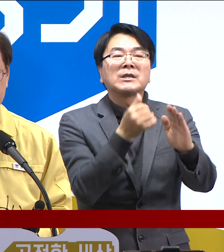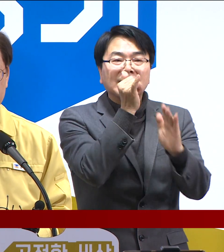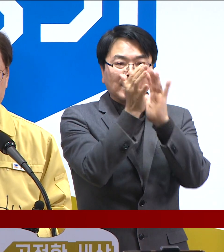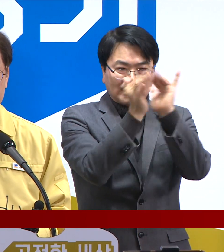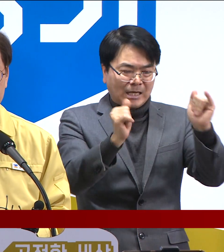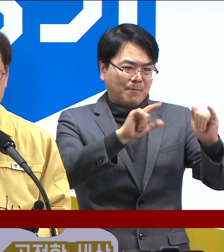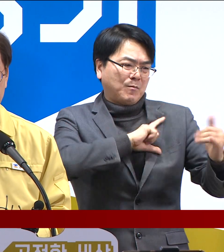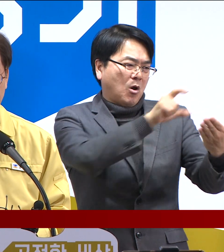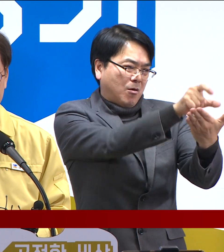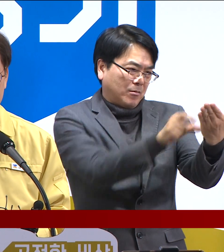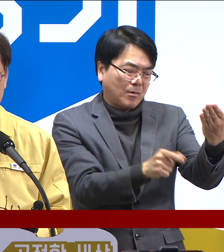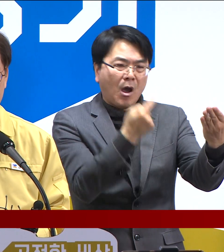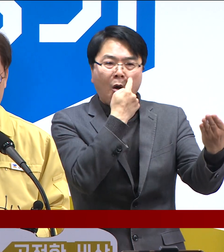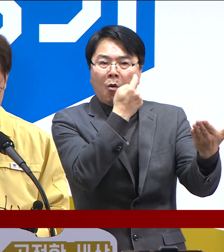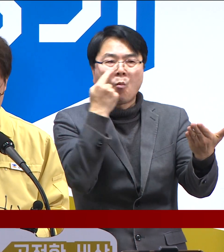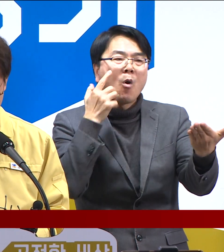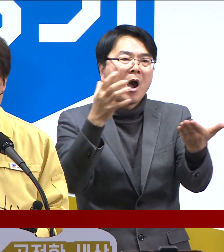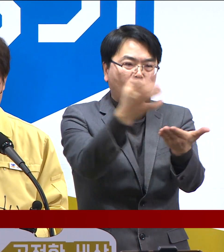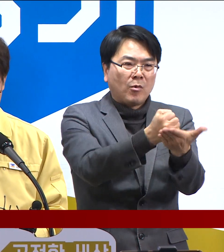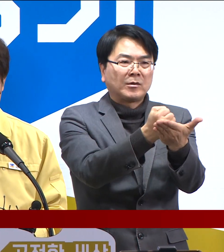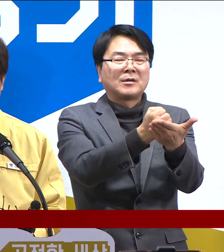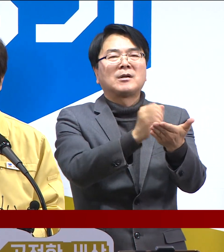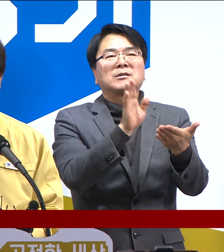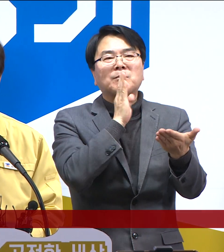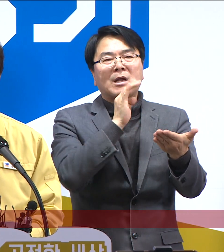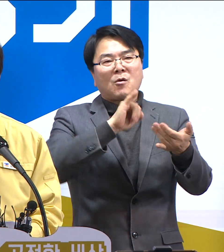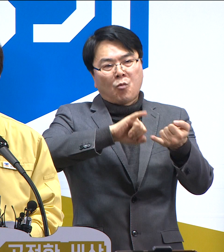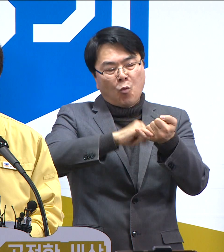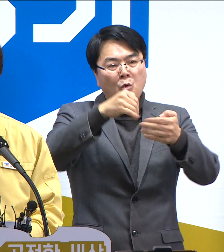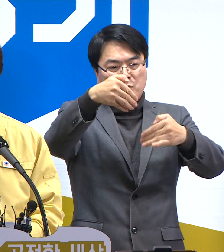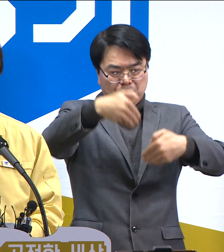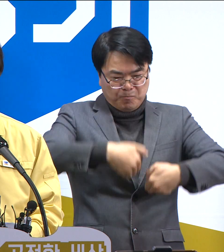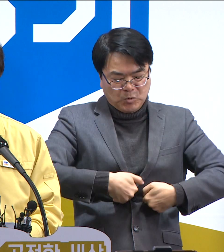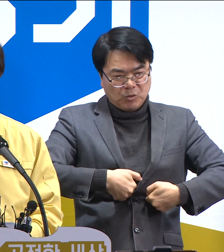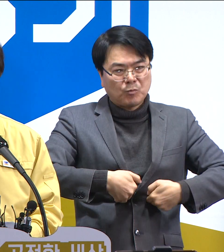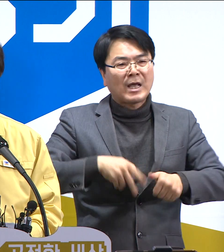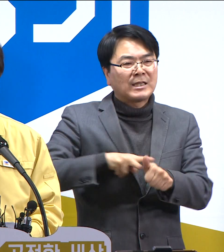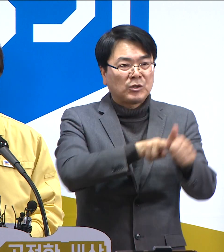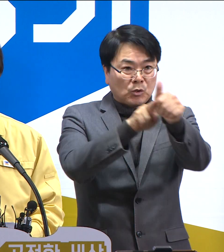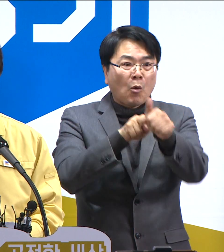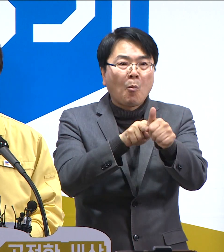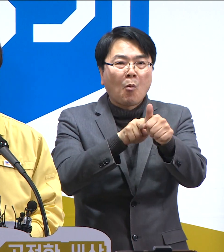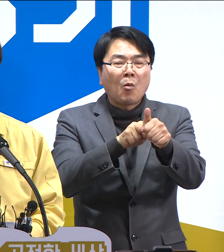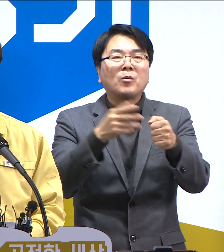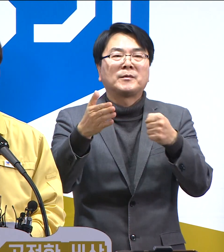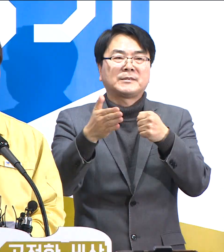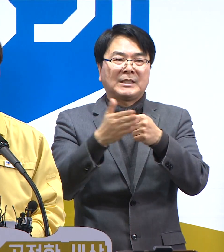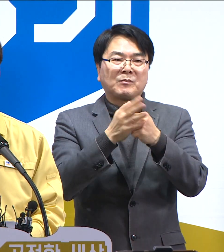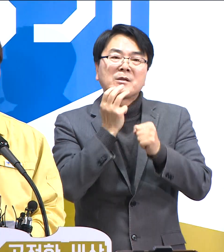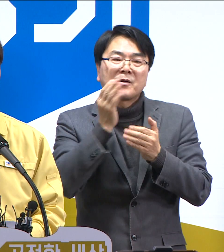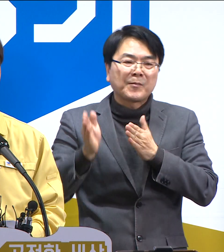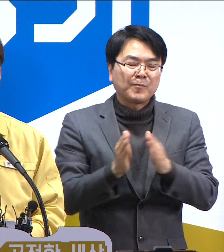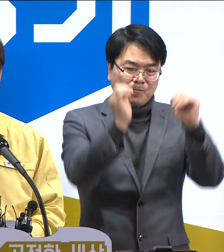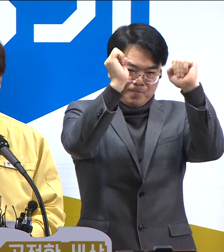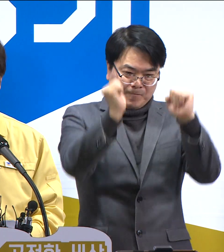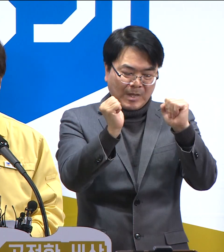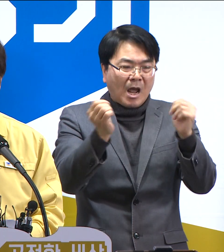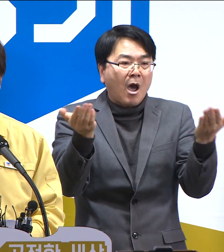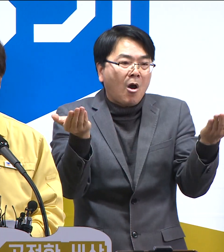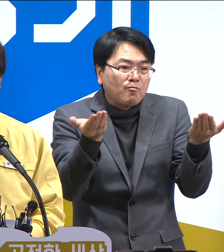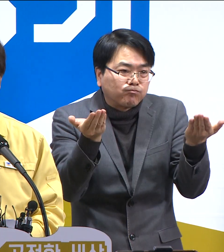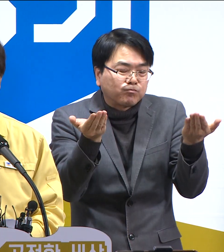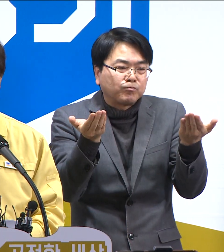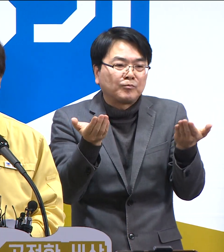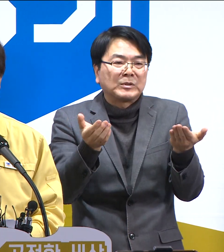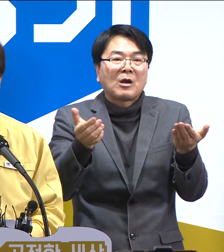확산 방지를 위해서 반드시 필요한 정보입니다. 경기도의 주거, 직장 등 연고를